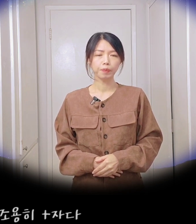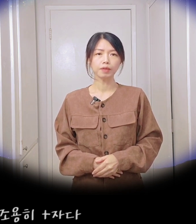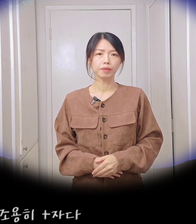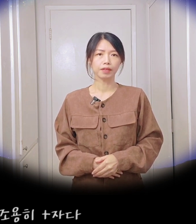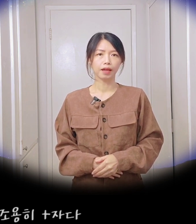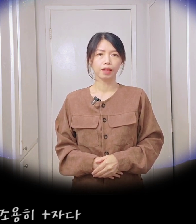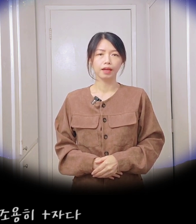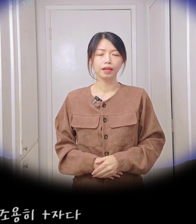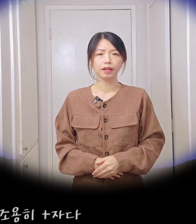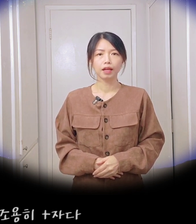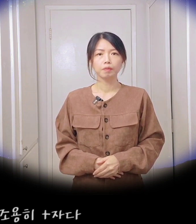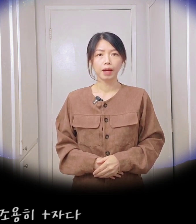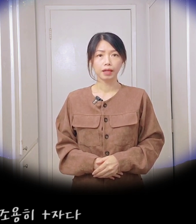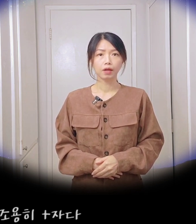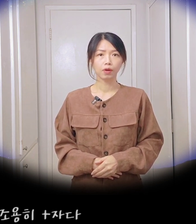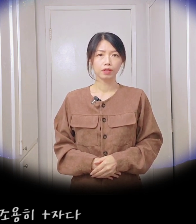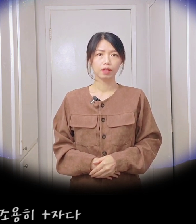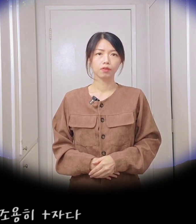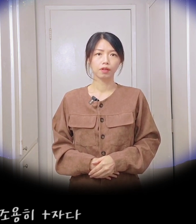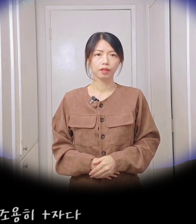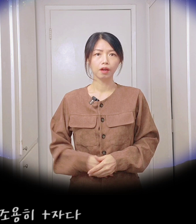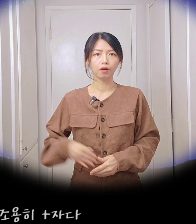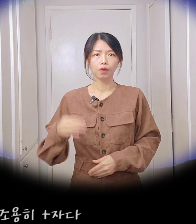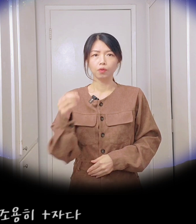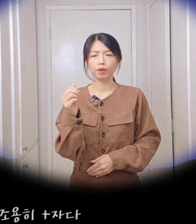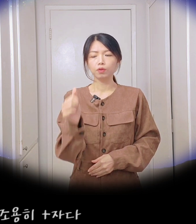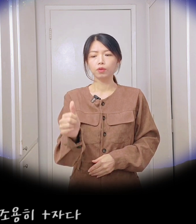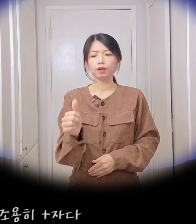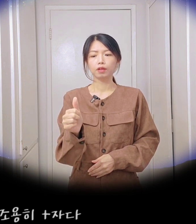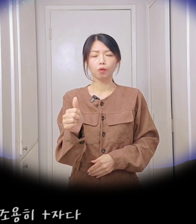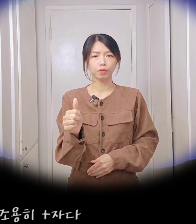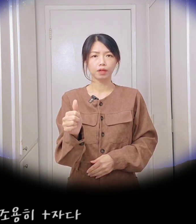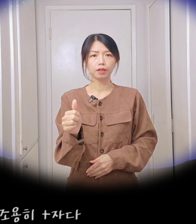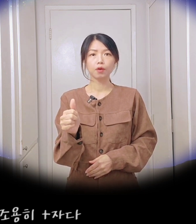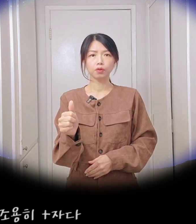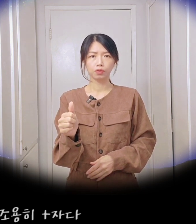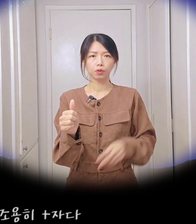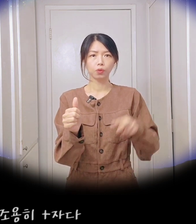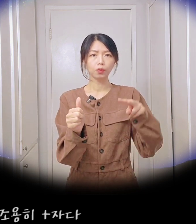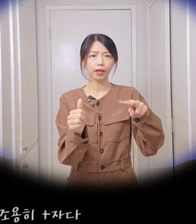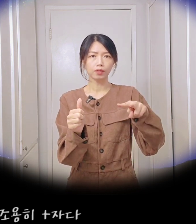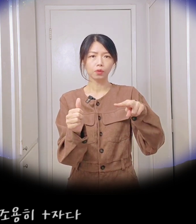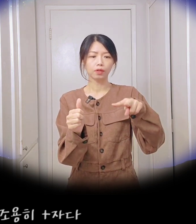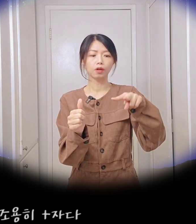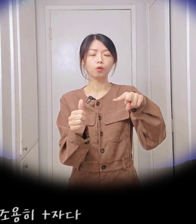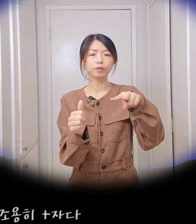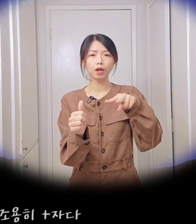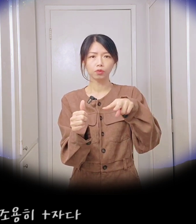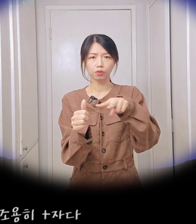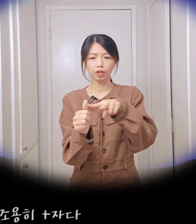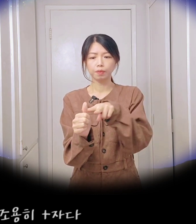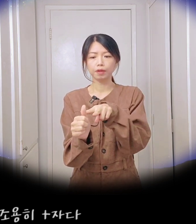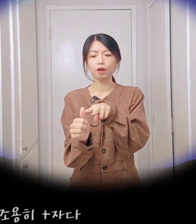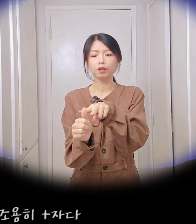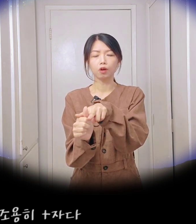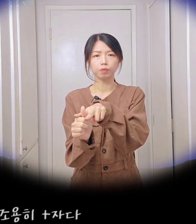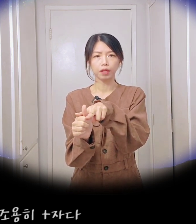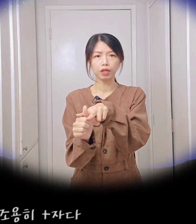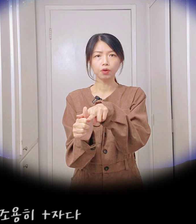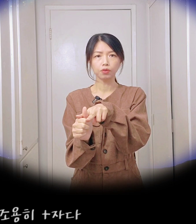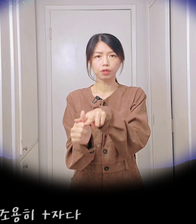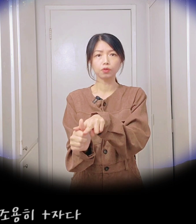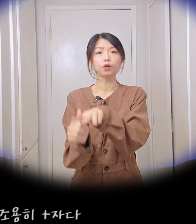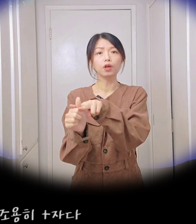개가 합해집니다. 일단 말이라고 한 뜻의 수어는요. 왼손에 이렇게 엄지를 세워주시고 다른 손은 검지하고 중지를 펴서 이